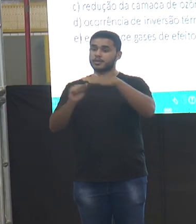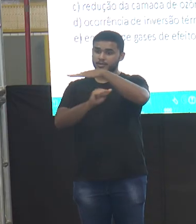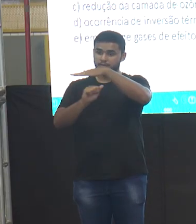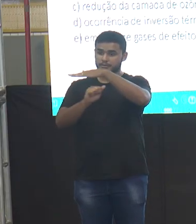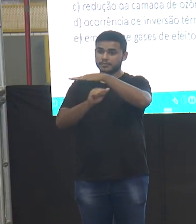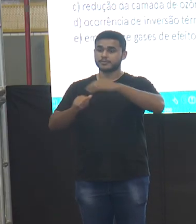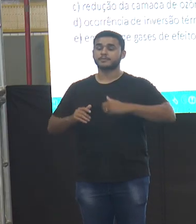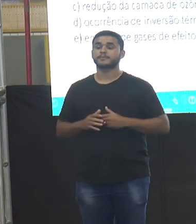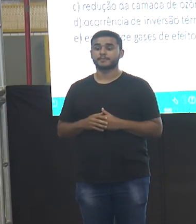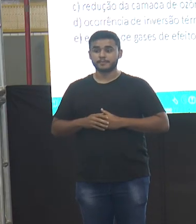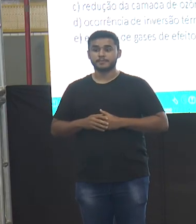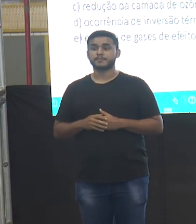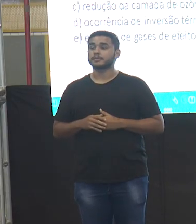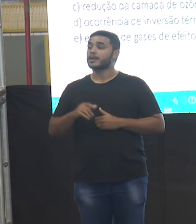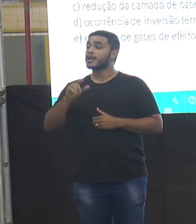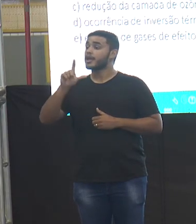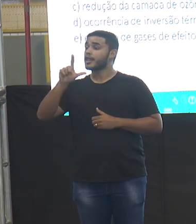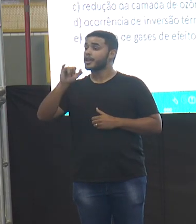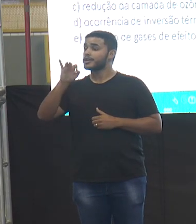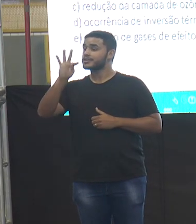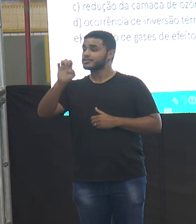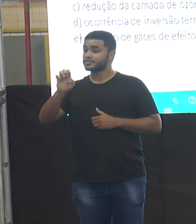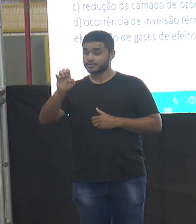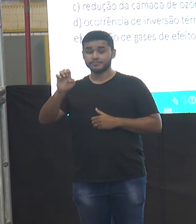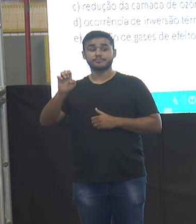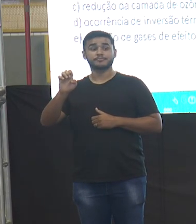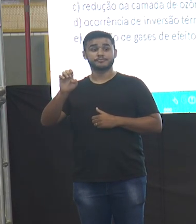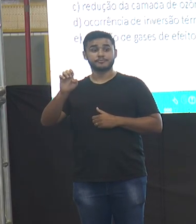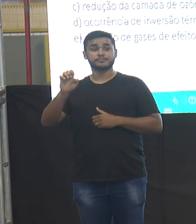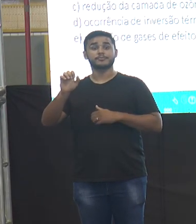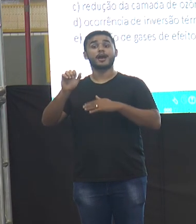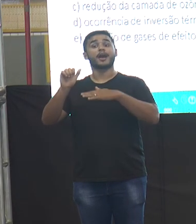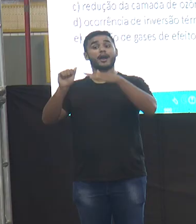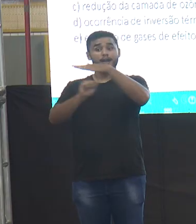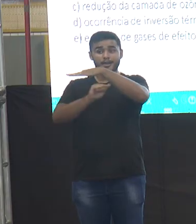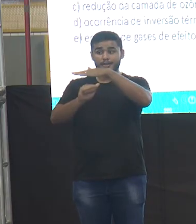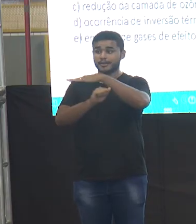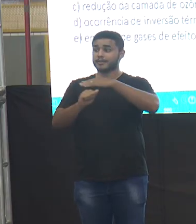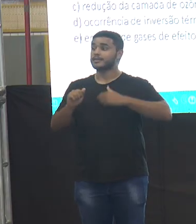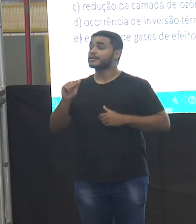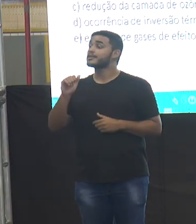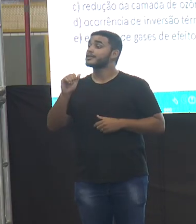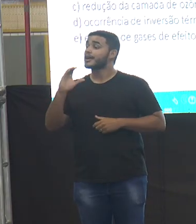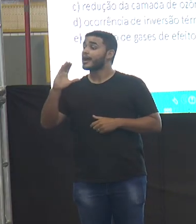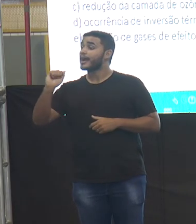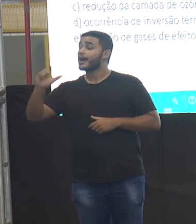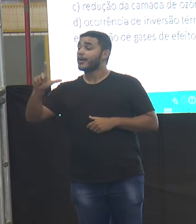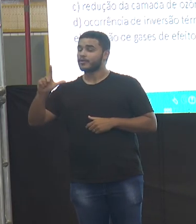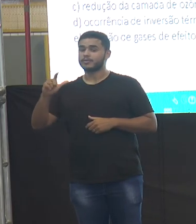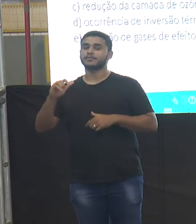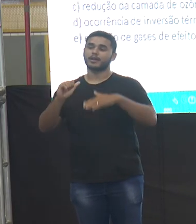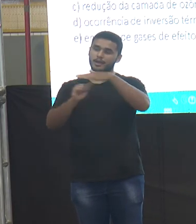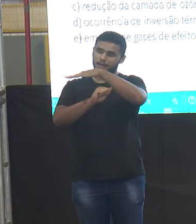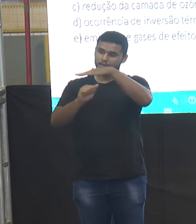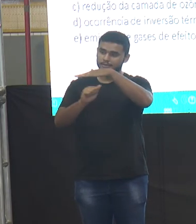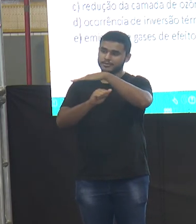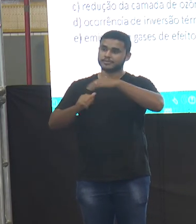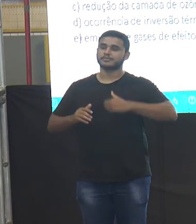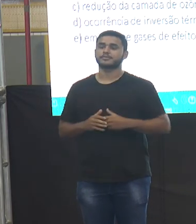Leite de magnésia, cal, ácido sulfúrico. ácido